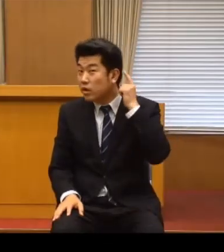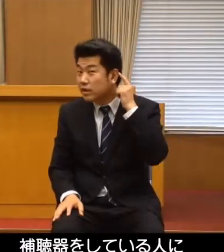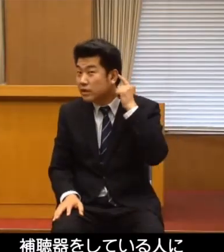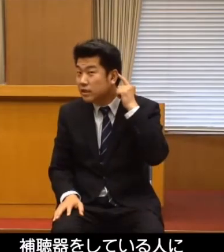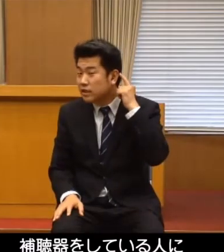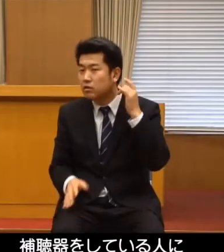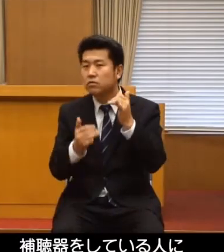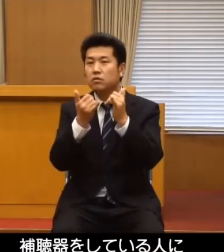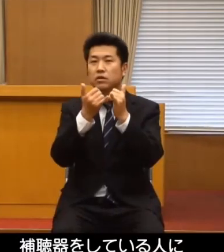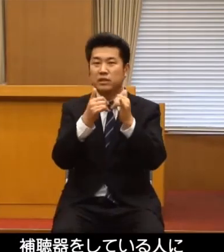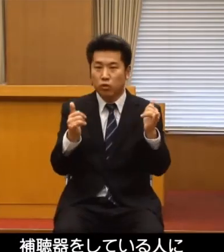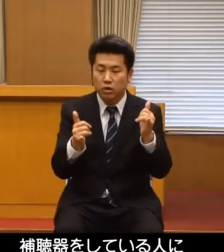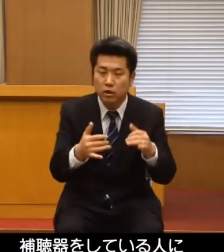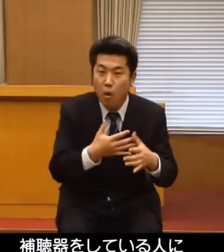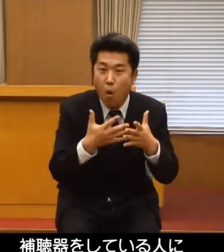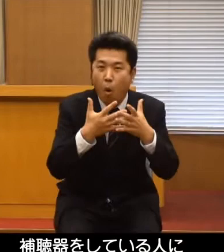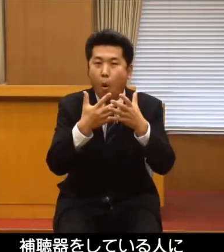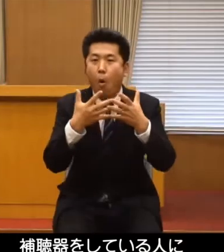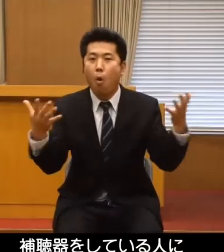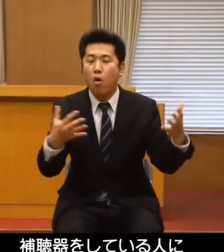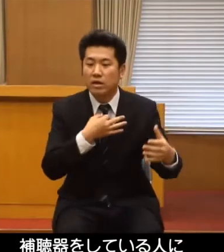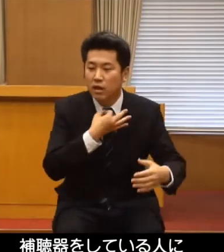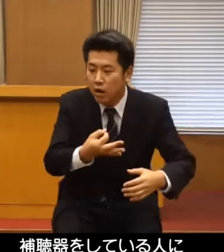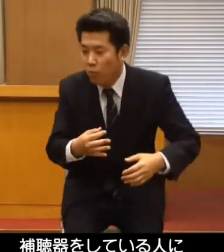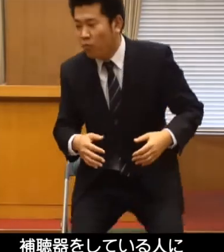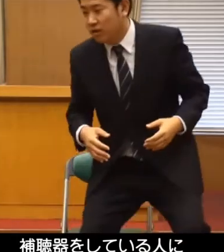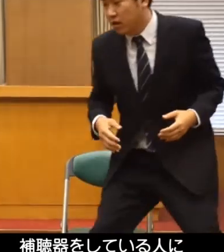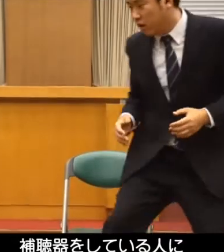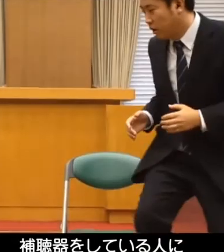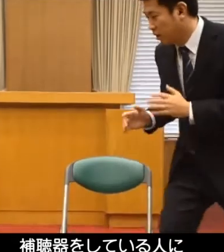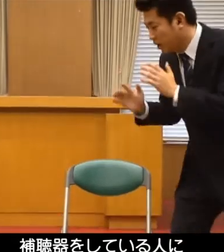補聴器をしている人に大きな声で話しかけると、